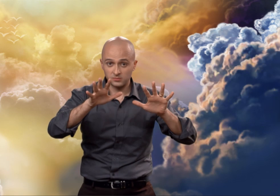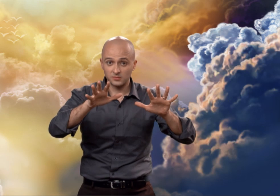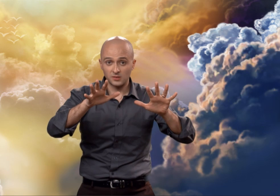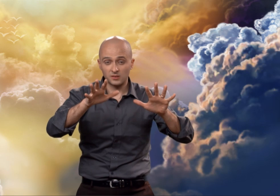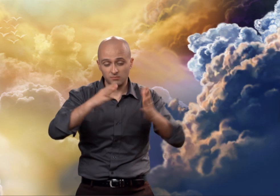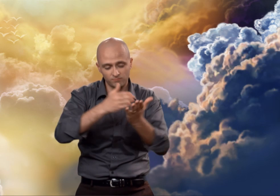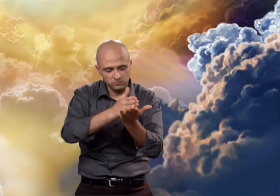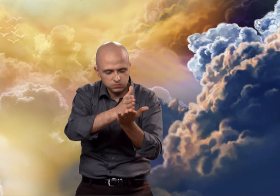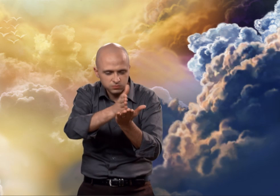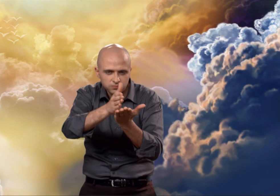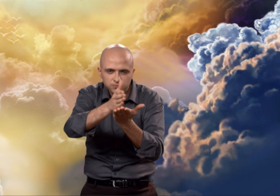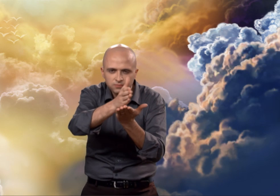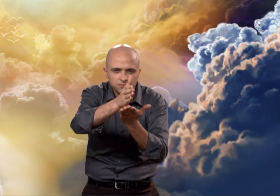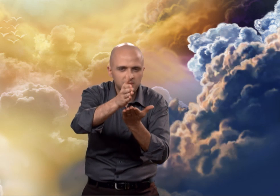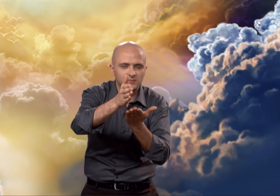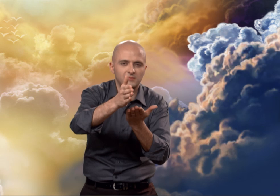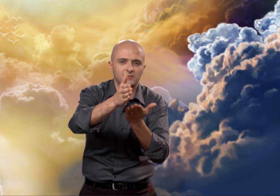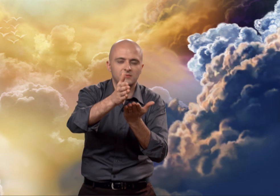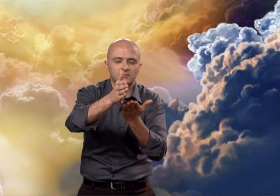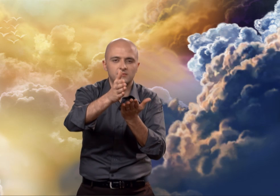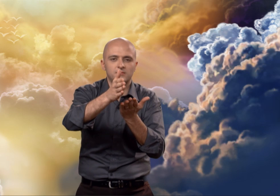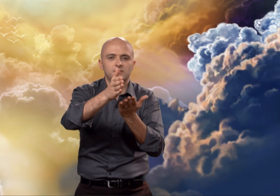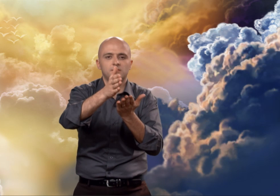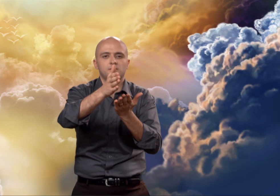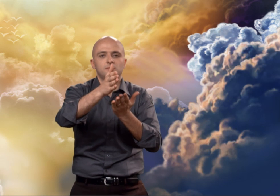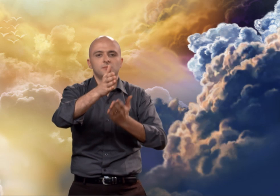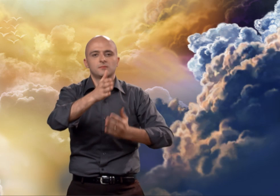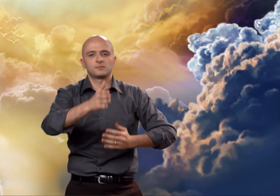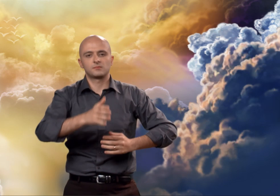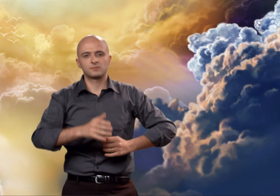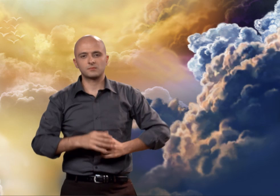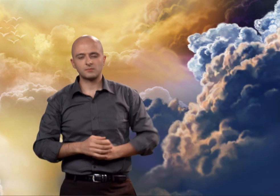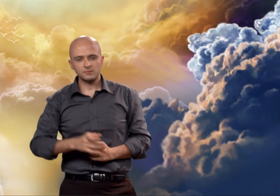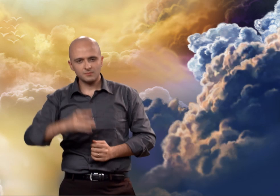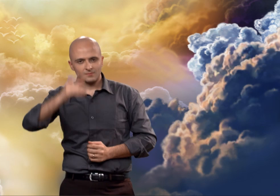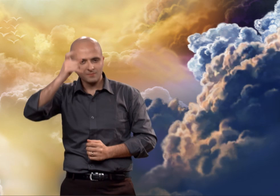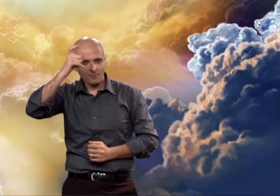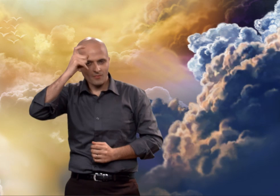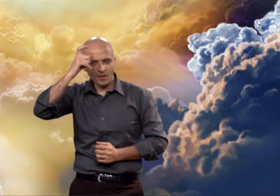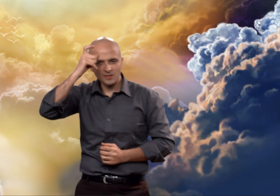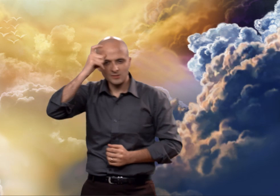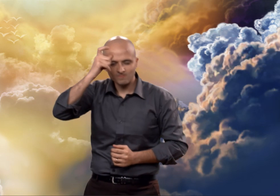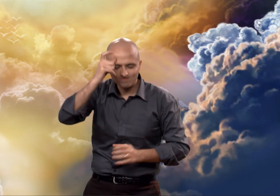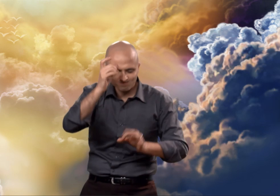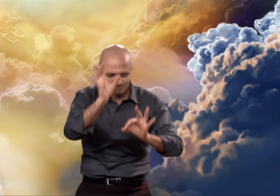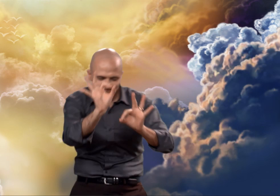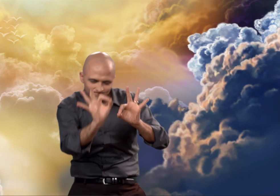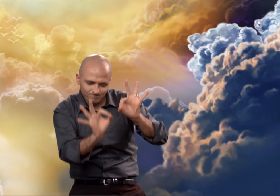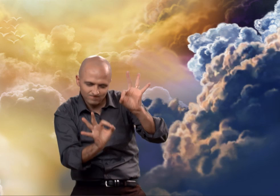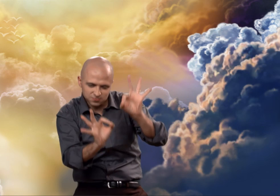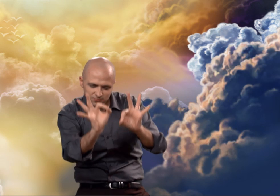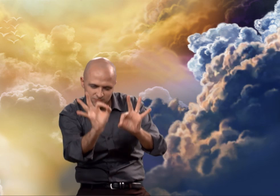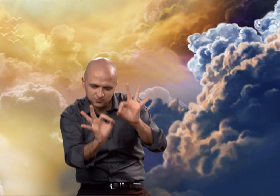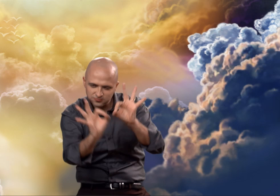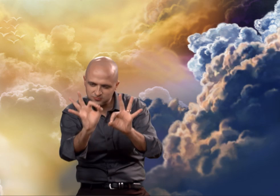impossível aceitar doutrinas que ofendem seu senso de justiça, misericórdia e bondade. Sendo que esses erros